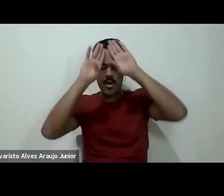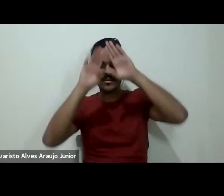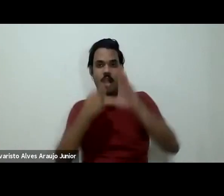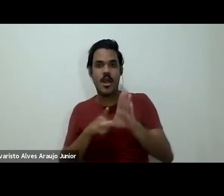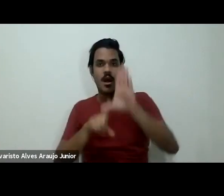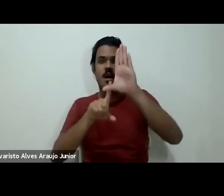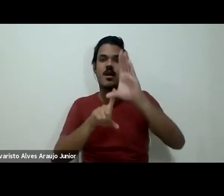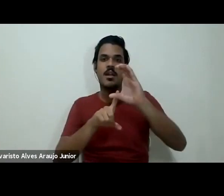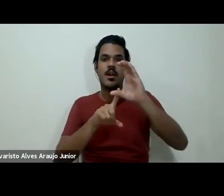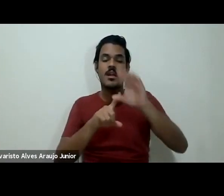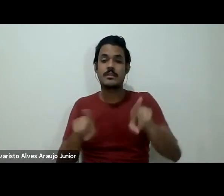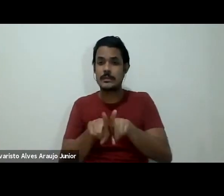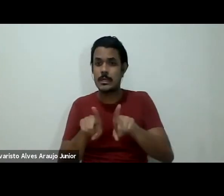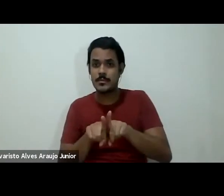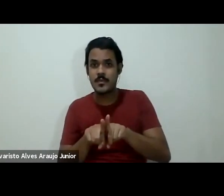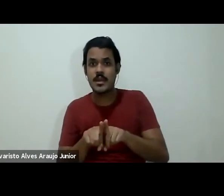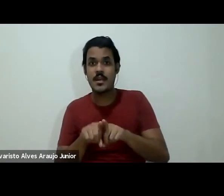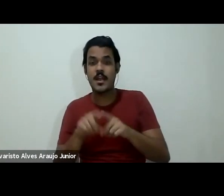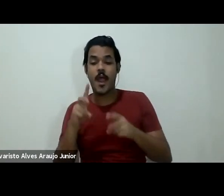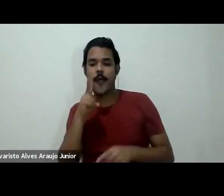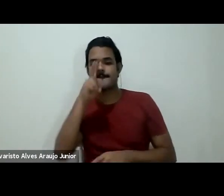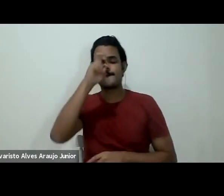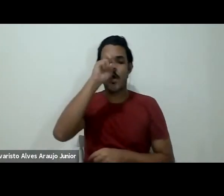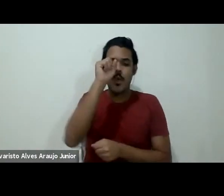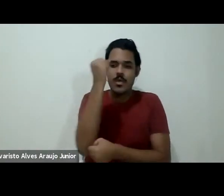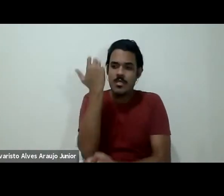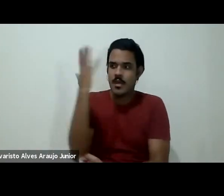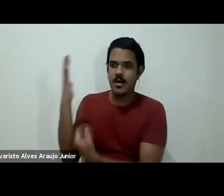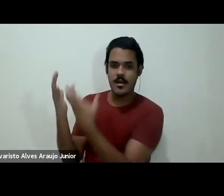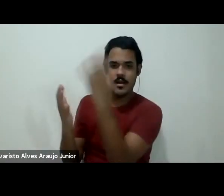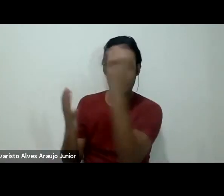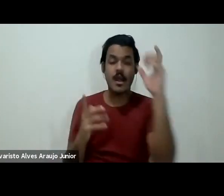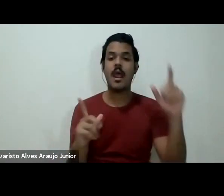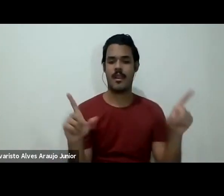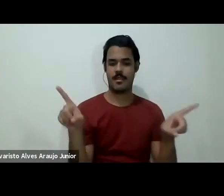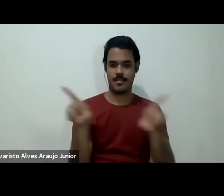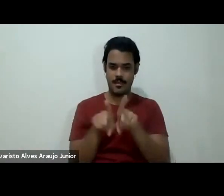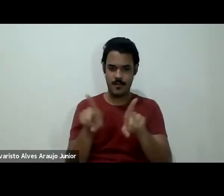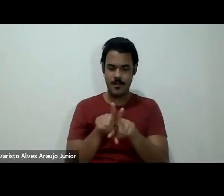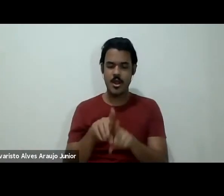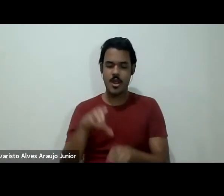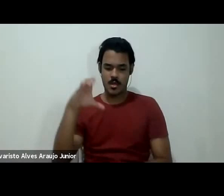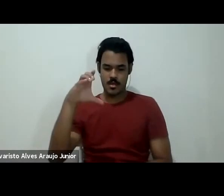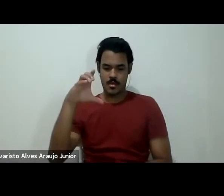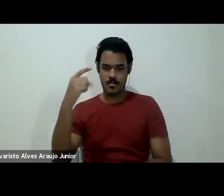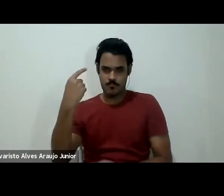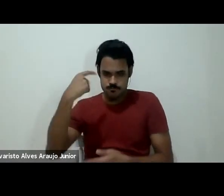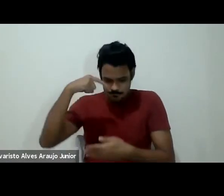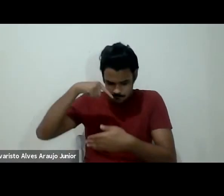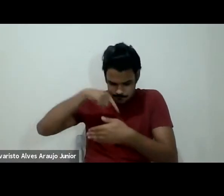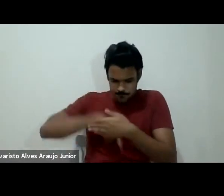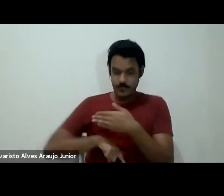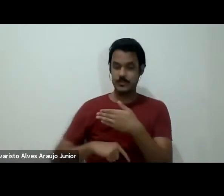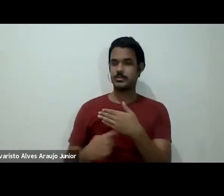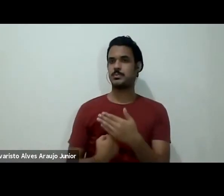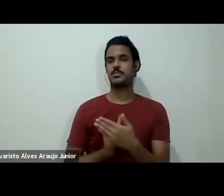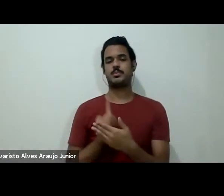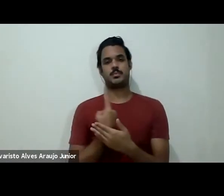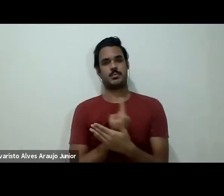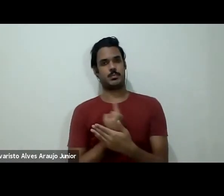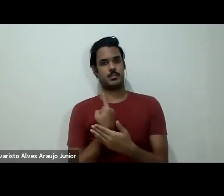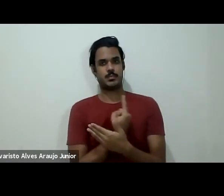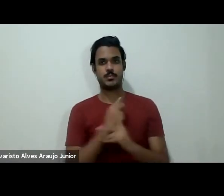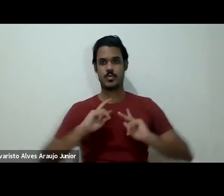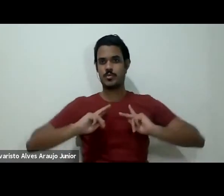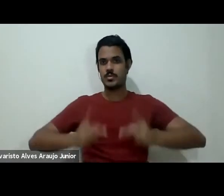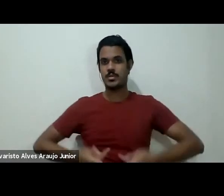natureza simplesmente atua no ser humano. Independentemente dele ser surdo, dele ser mudo, dele ter